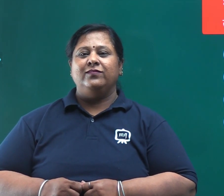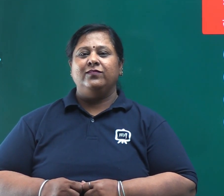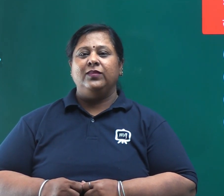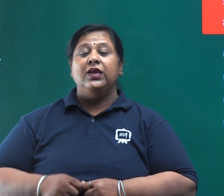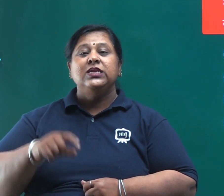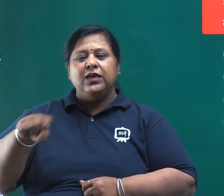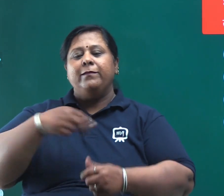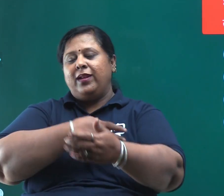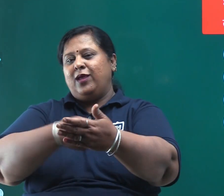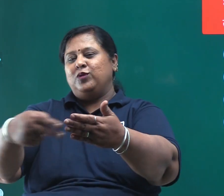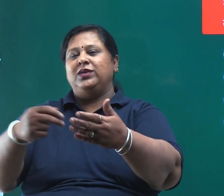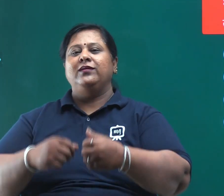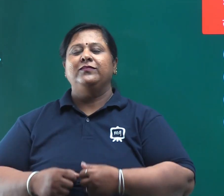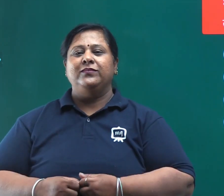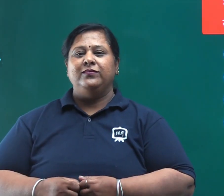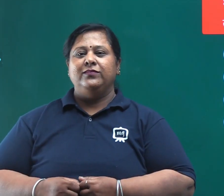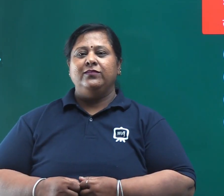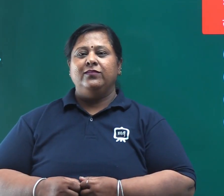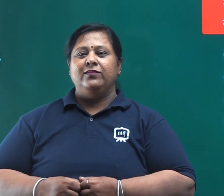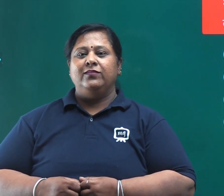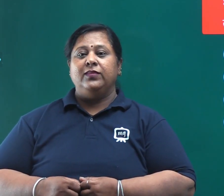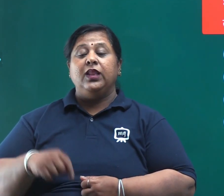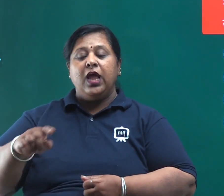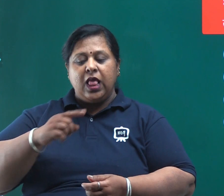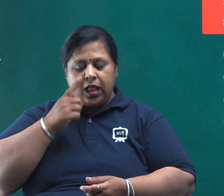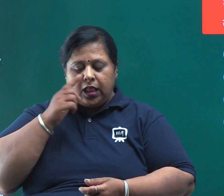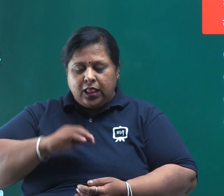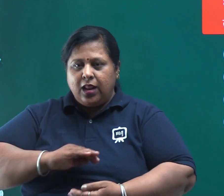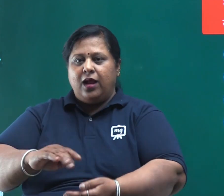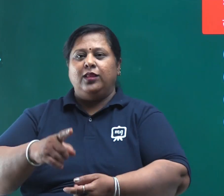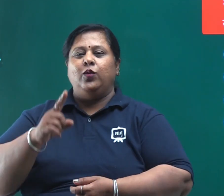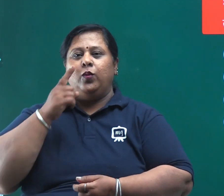जब नेहरू जी ने इंदिरा गांधी को